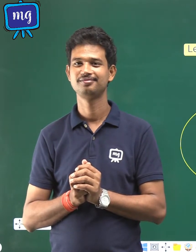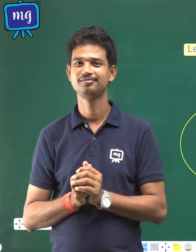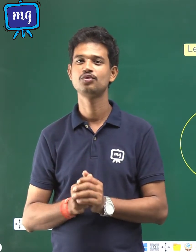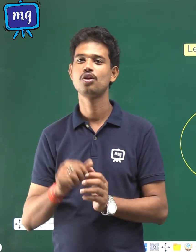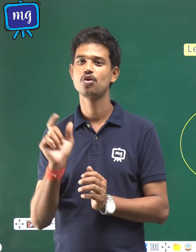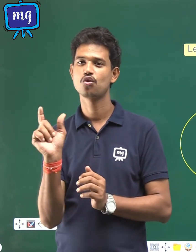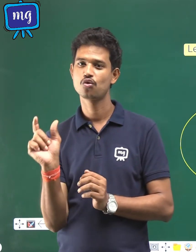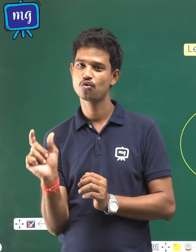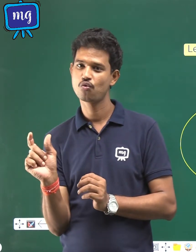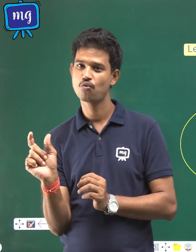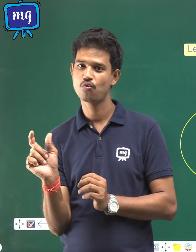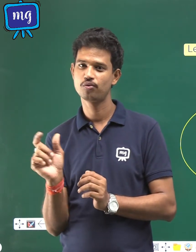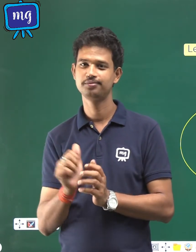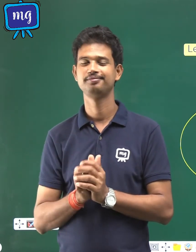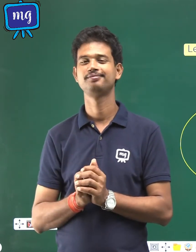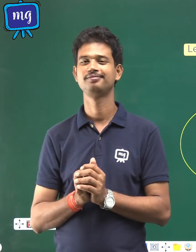U.